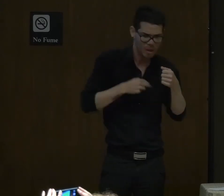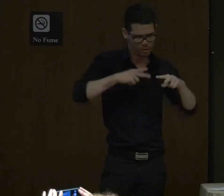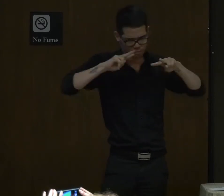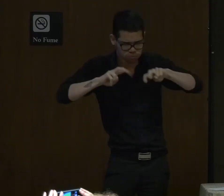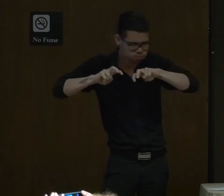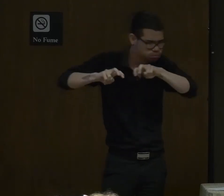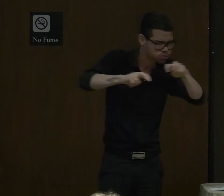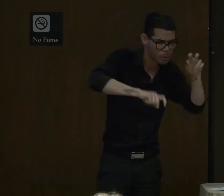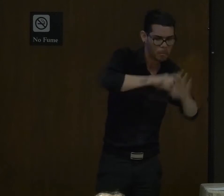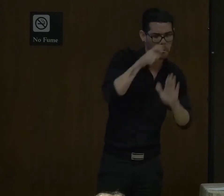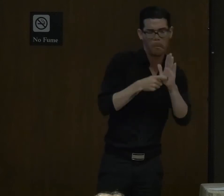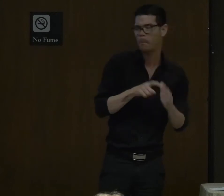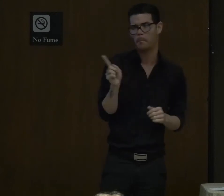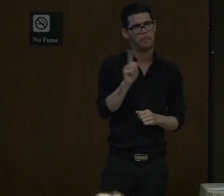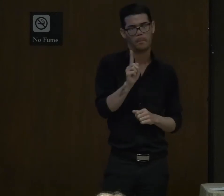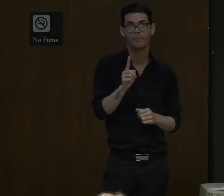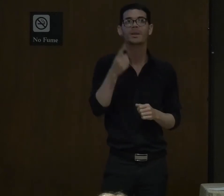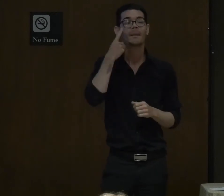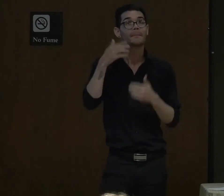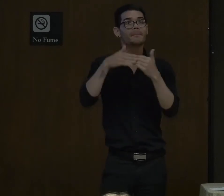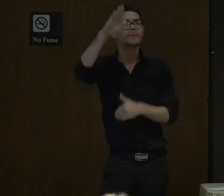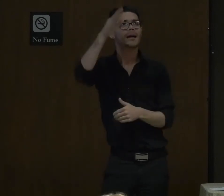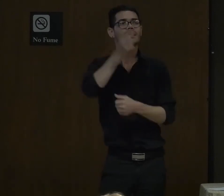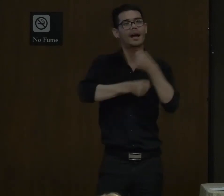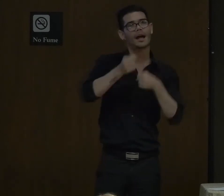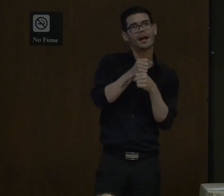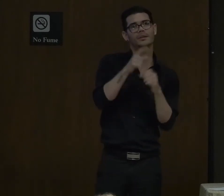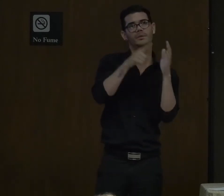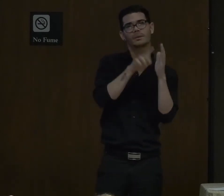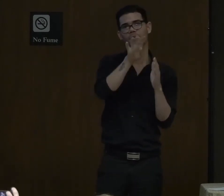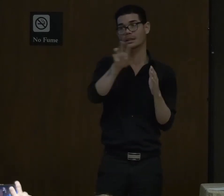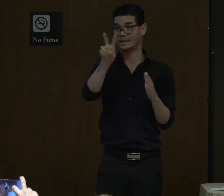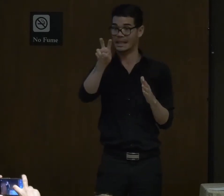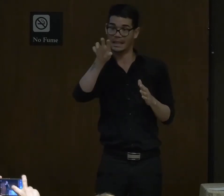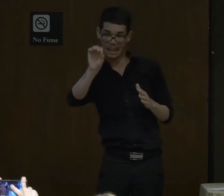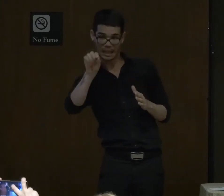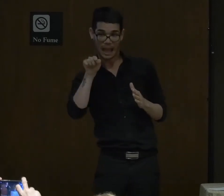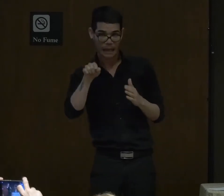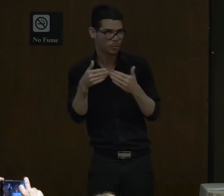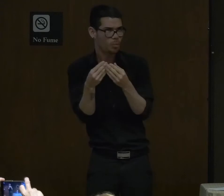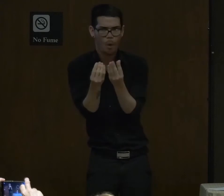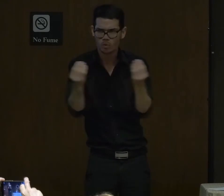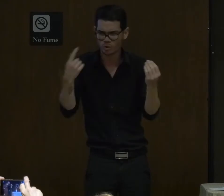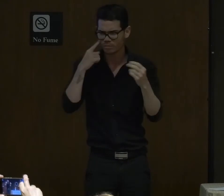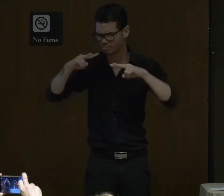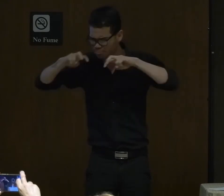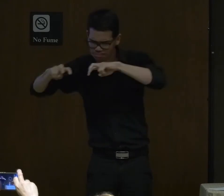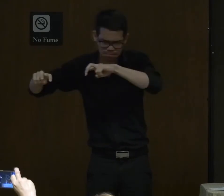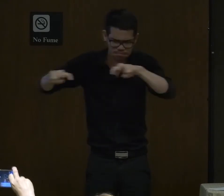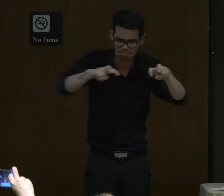Sobre todo a partir de los años 70 hubo muchísima actividad investigadora en el tema del bilingüismo,